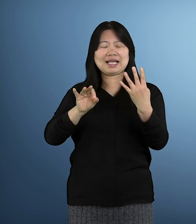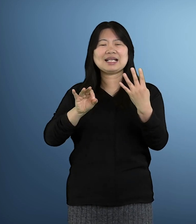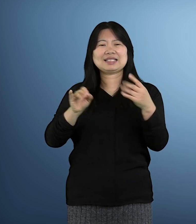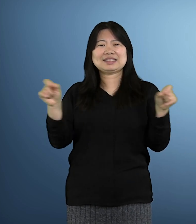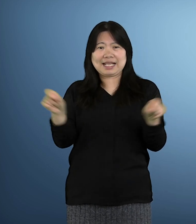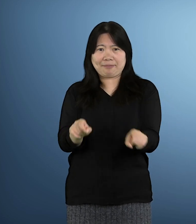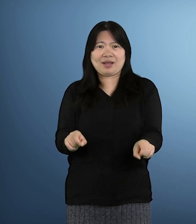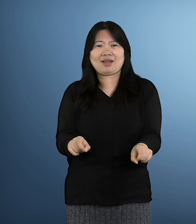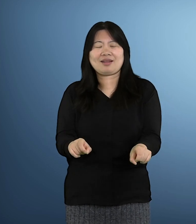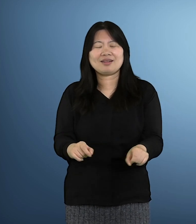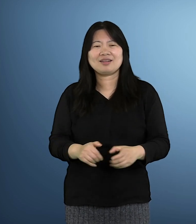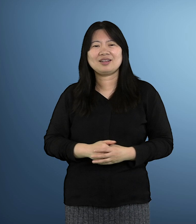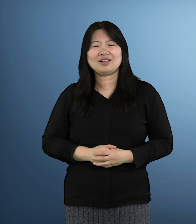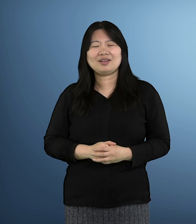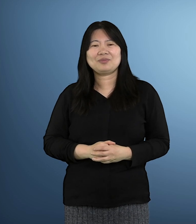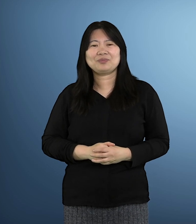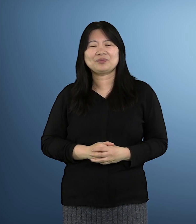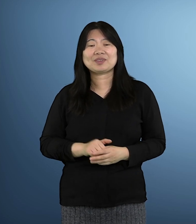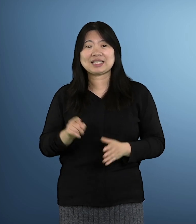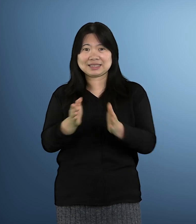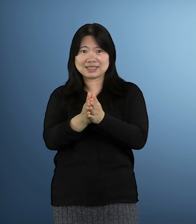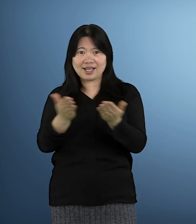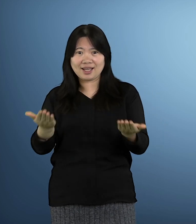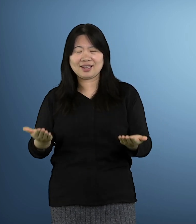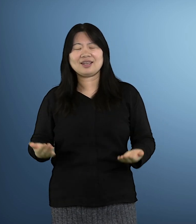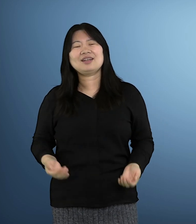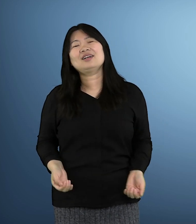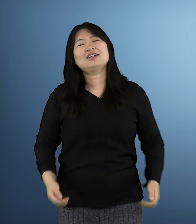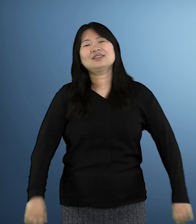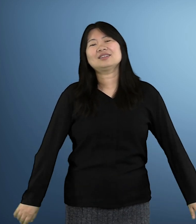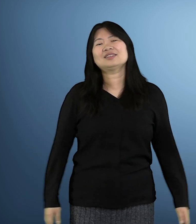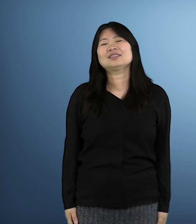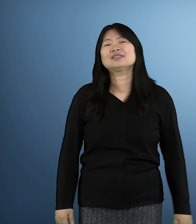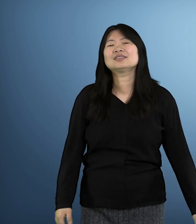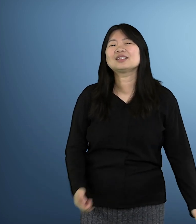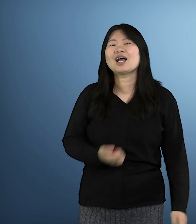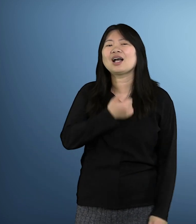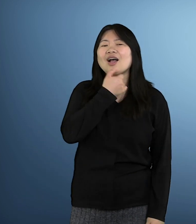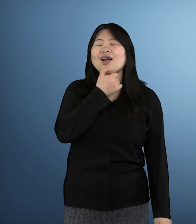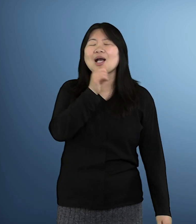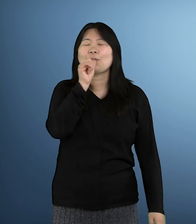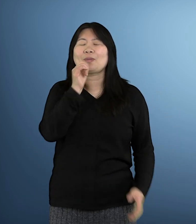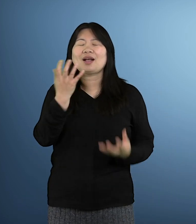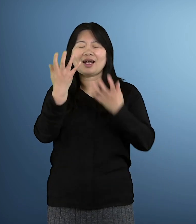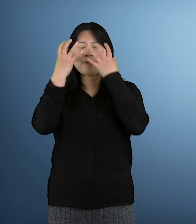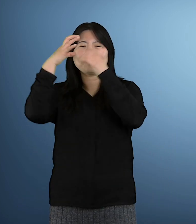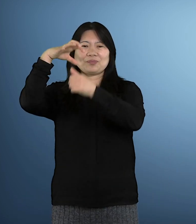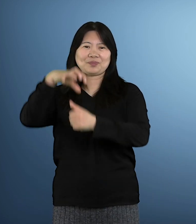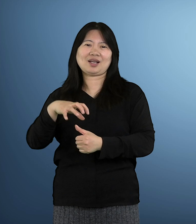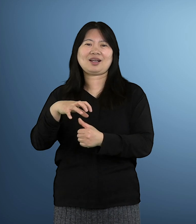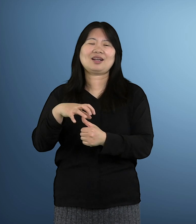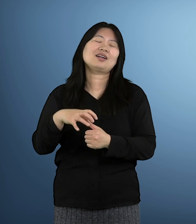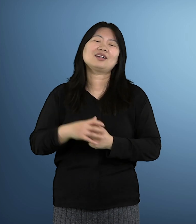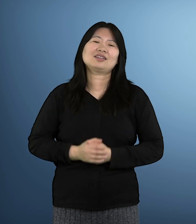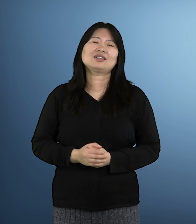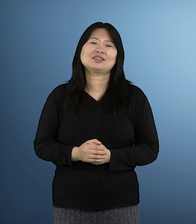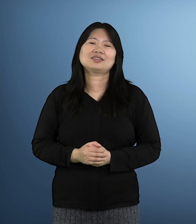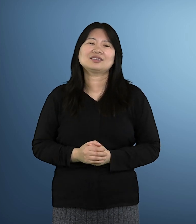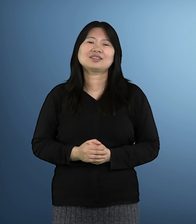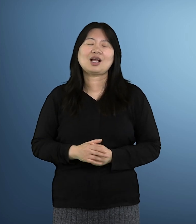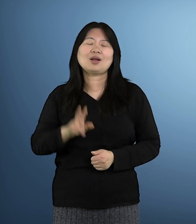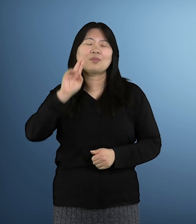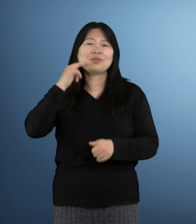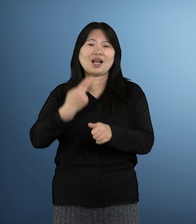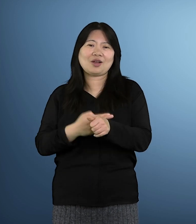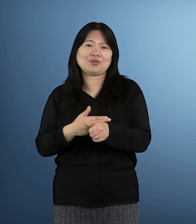책입니다. 그리고 특별히 이 책은 로마 감옥에 갇혀진